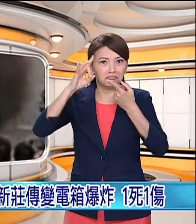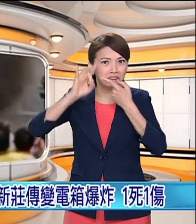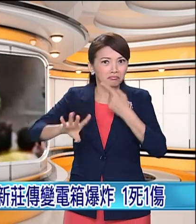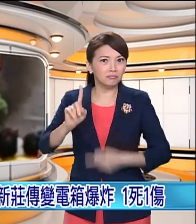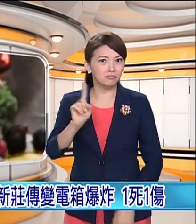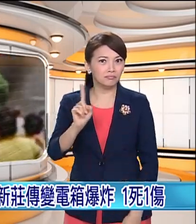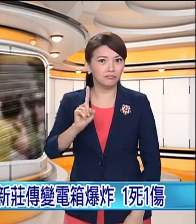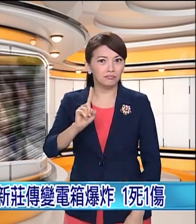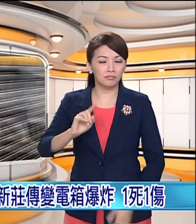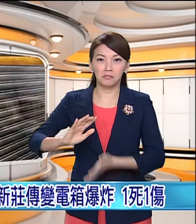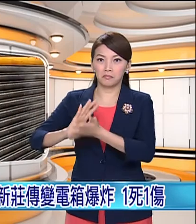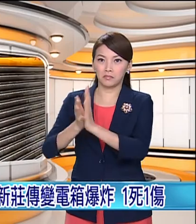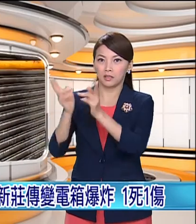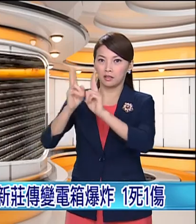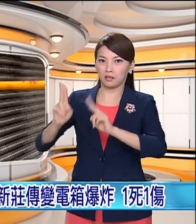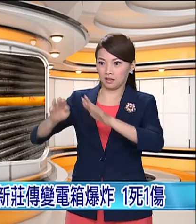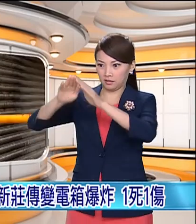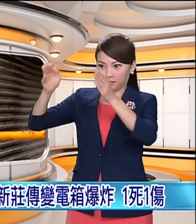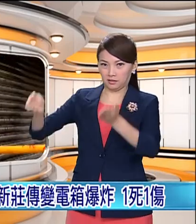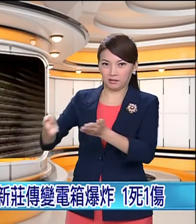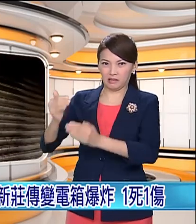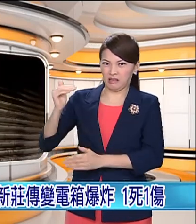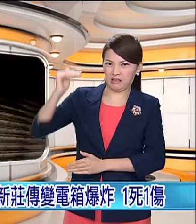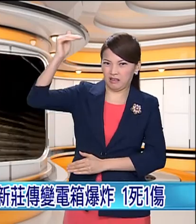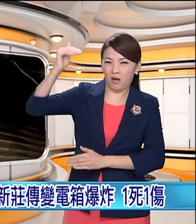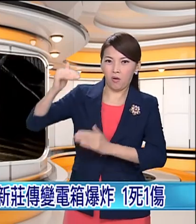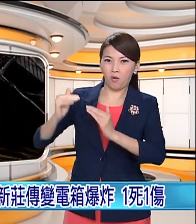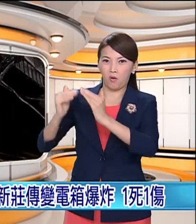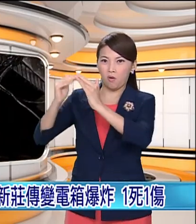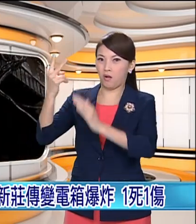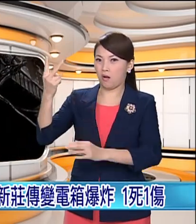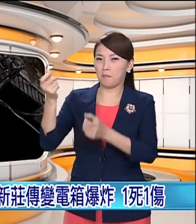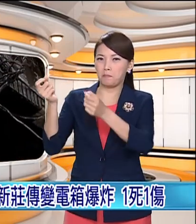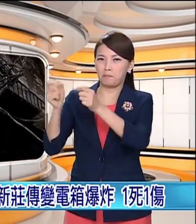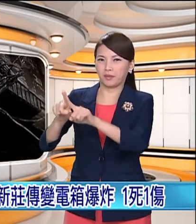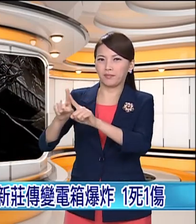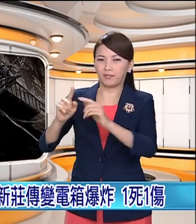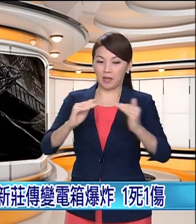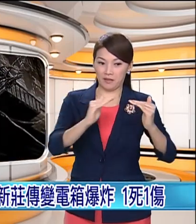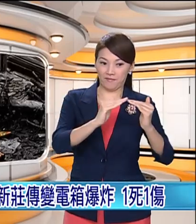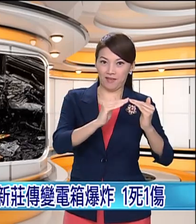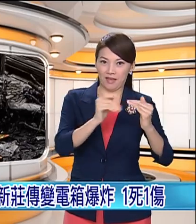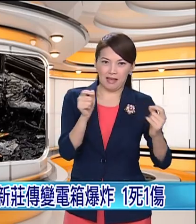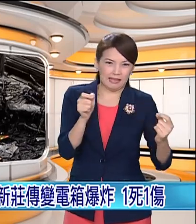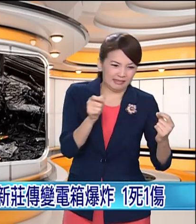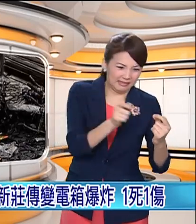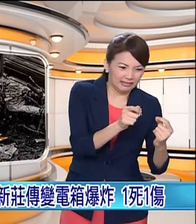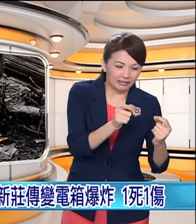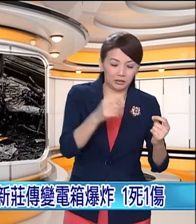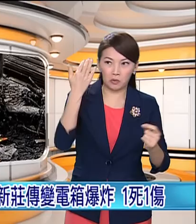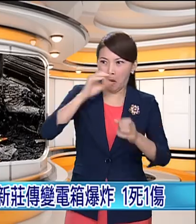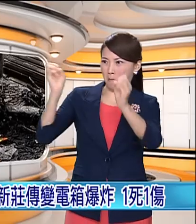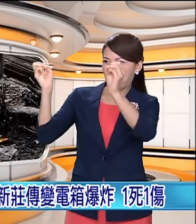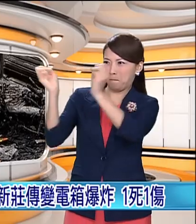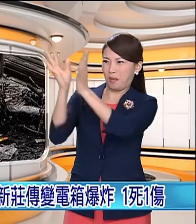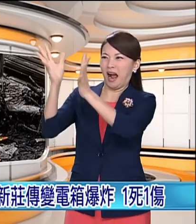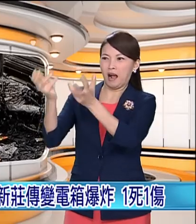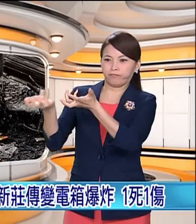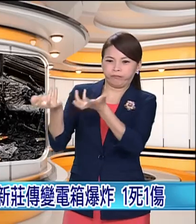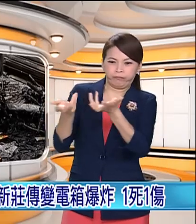外，紧邻民宅位在2层楼高的变电箱突然爆炸，火势延烧到了民